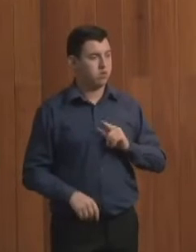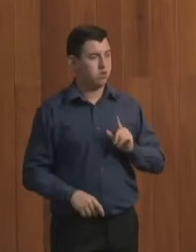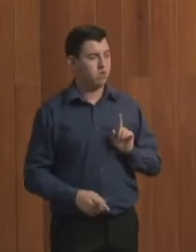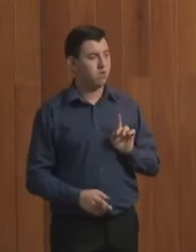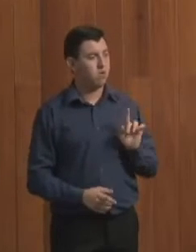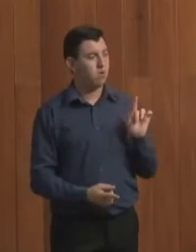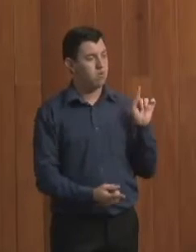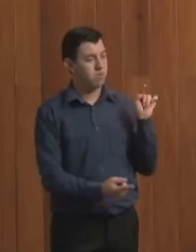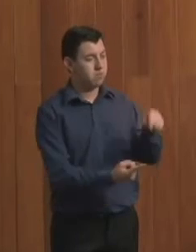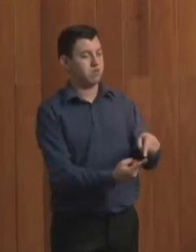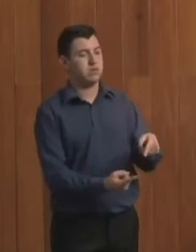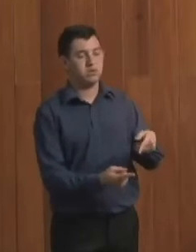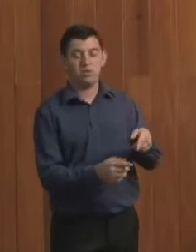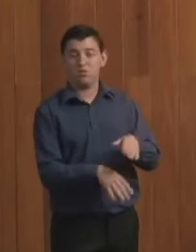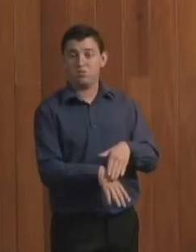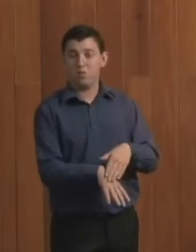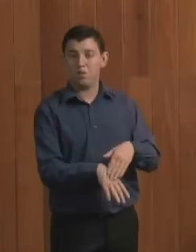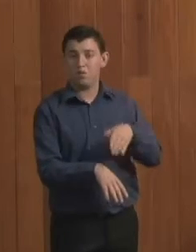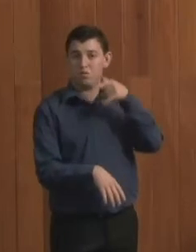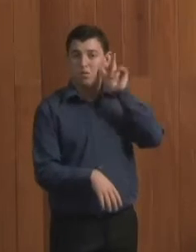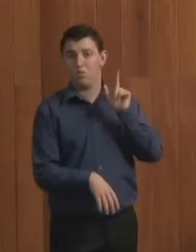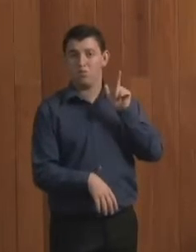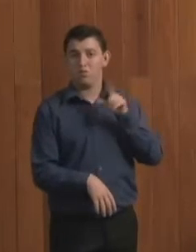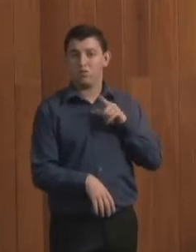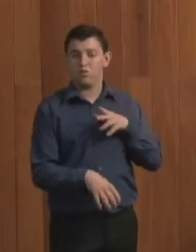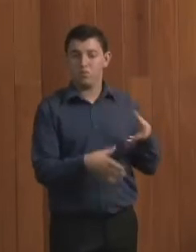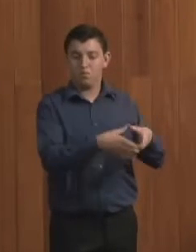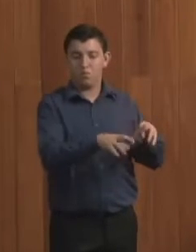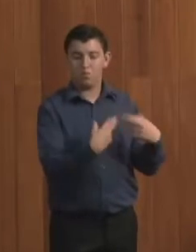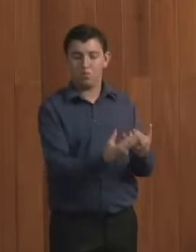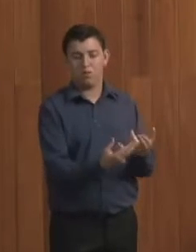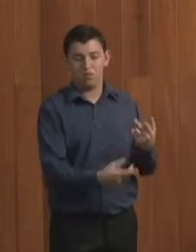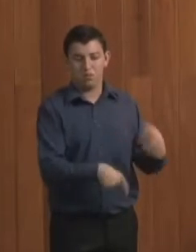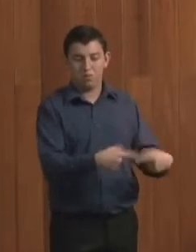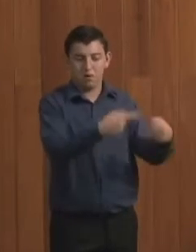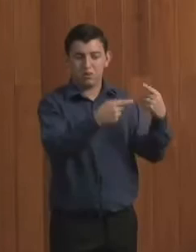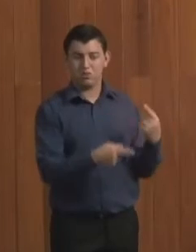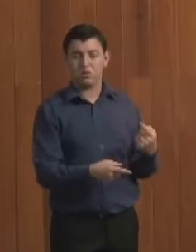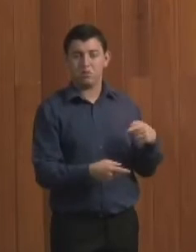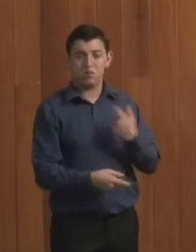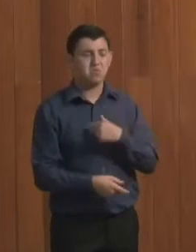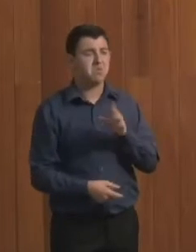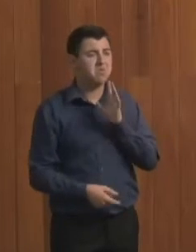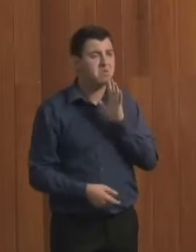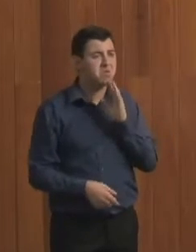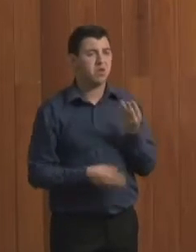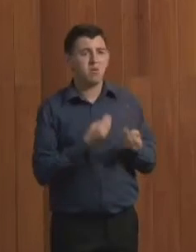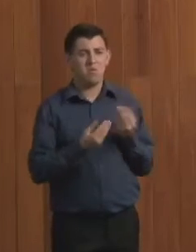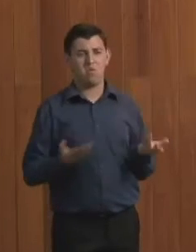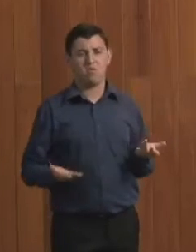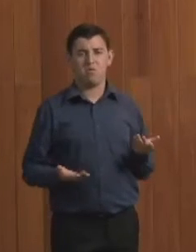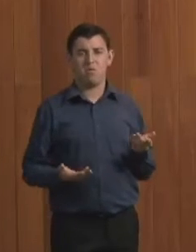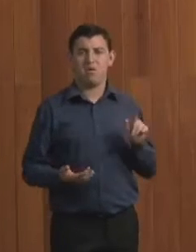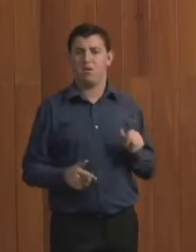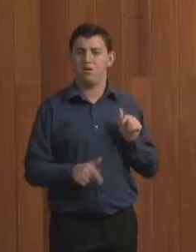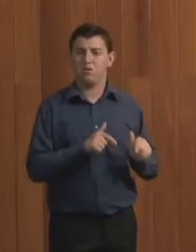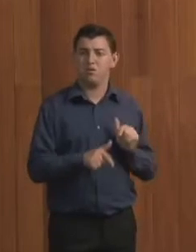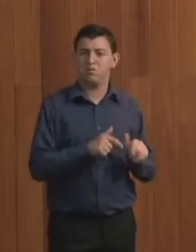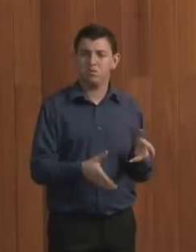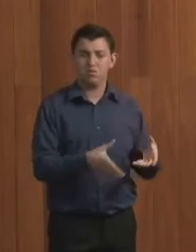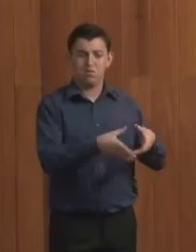desse momento de ontem, um conhecimento de qual é o perfil desses